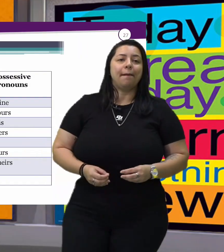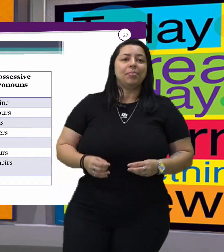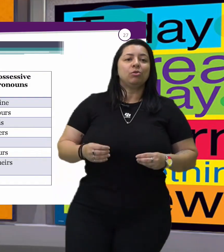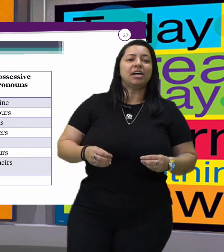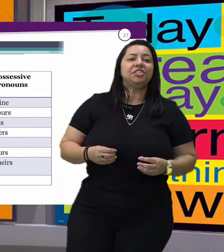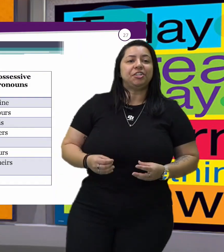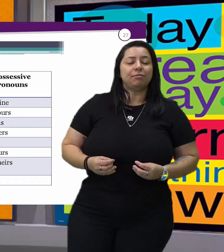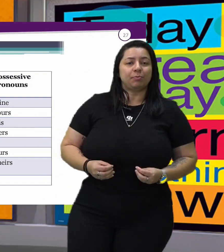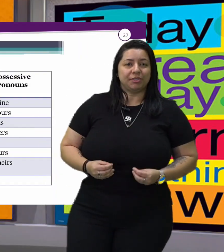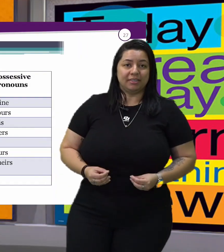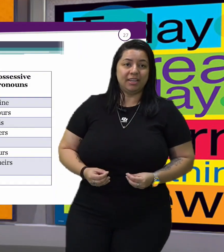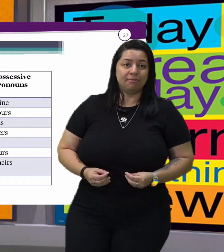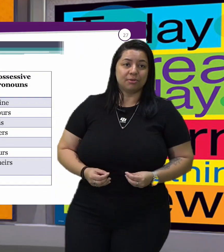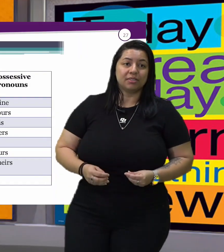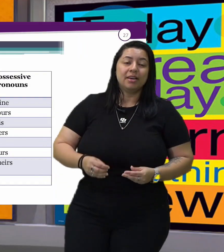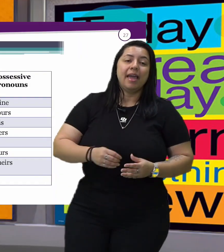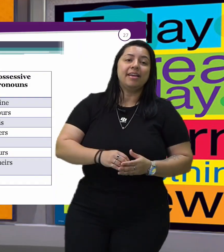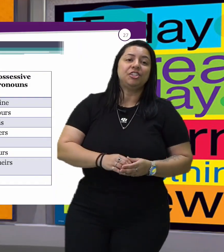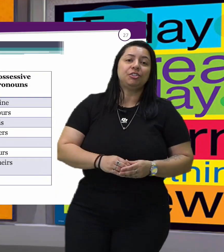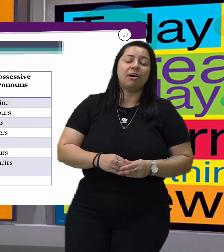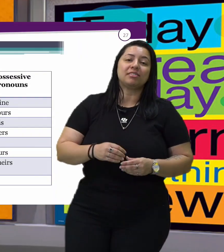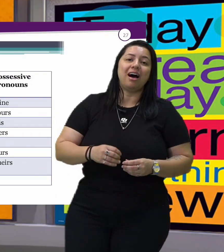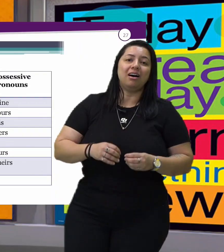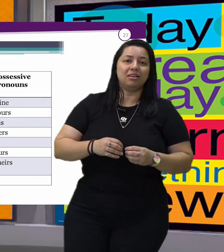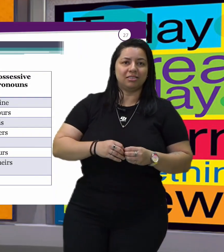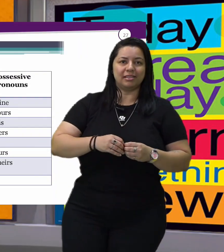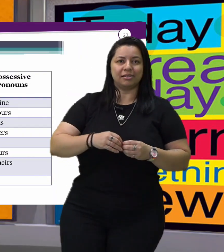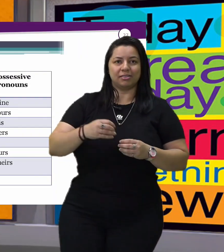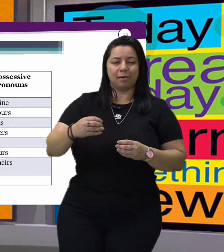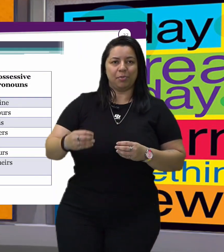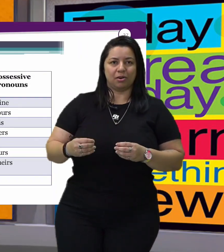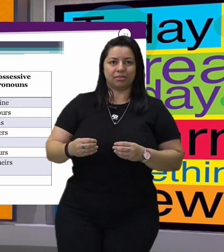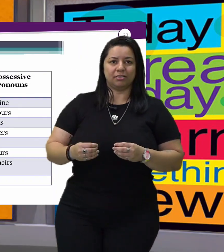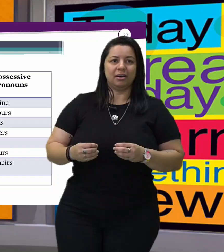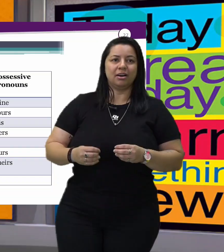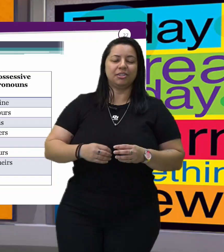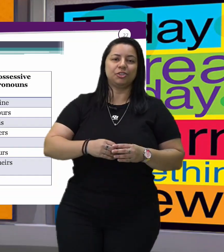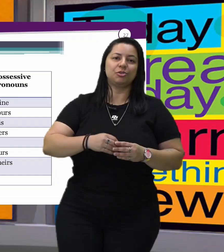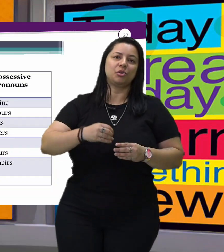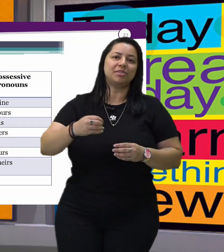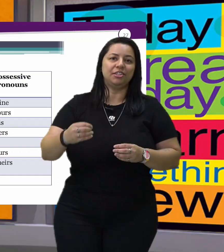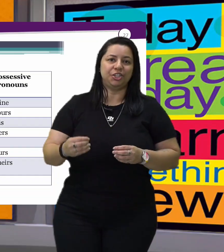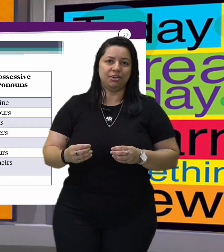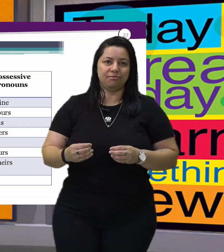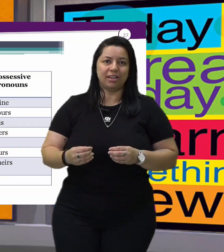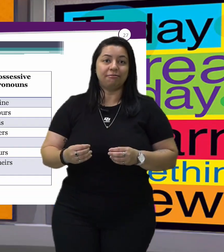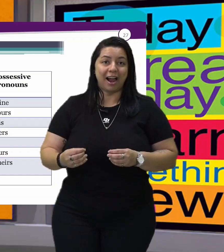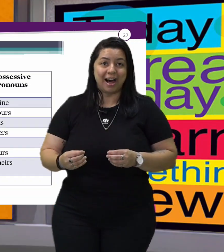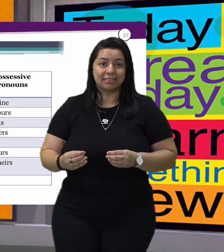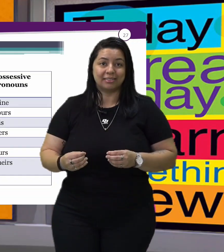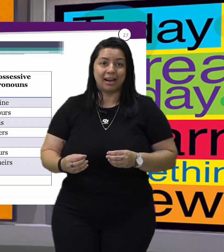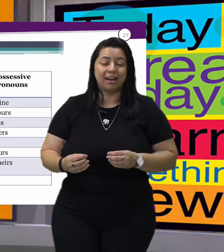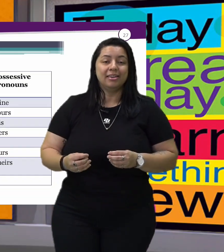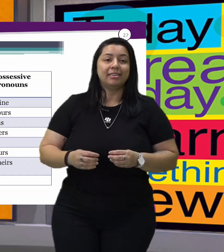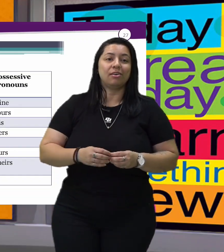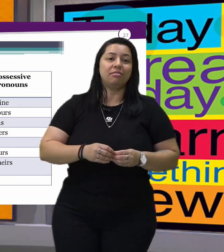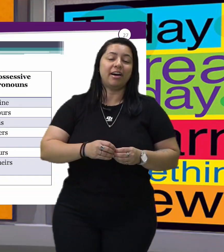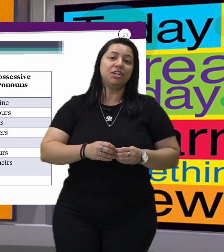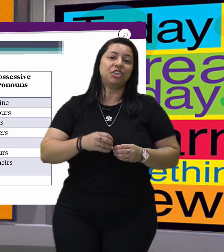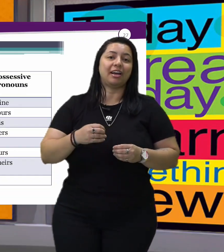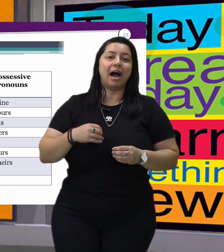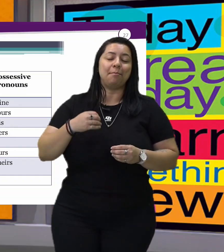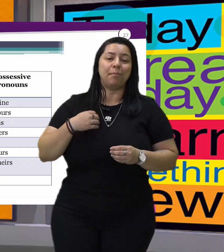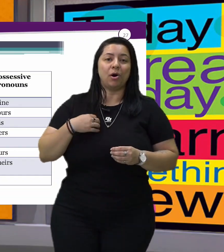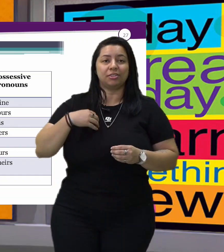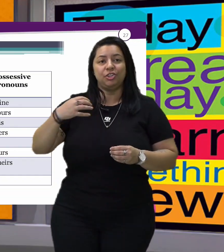vamos lá. Os adjetivos possessivos, a gente vai usar antes da nossa posse, antes do substantivo da frase, tá? Então, ele